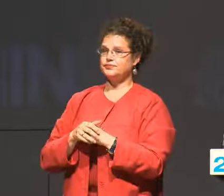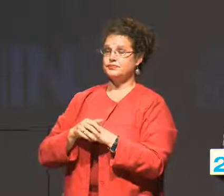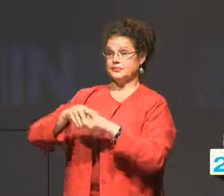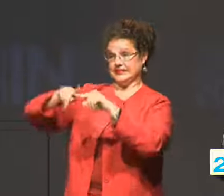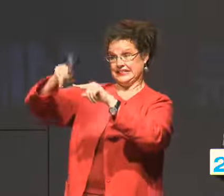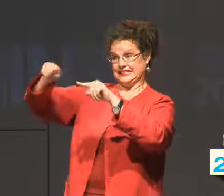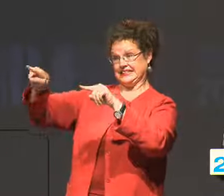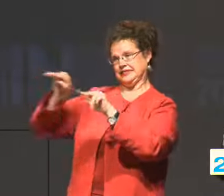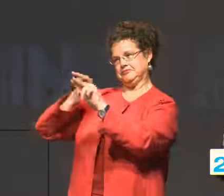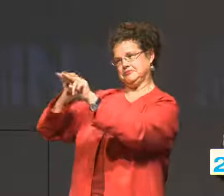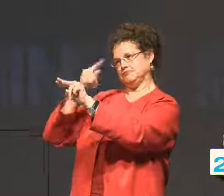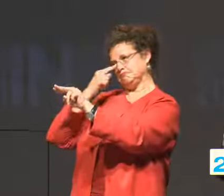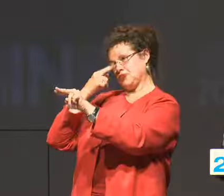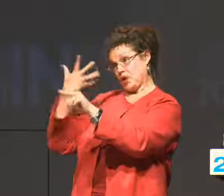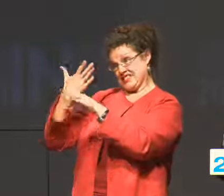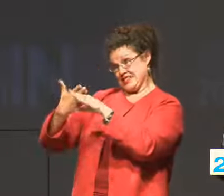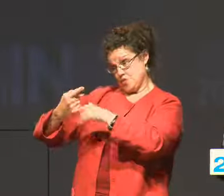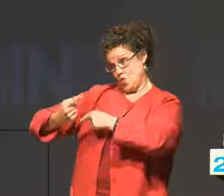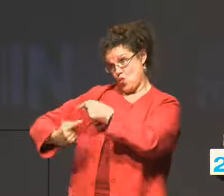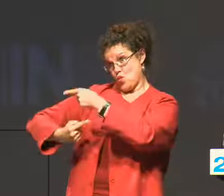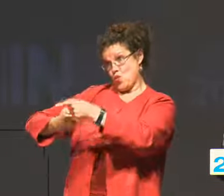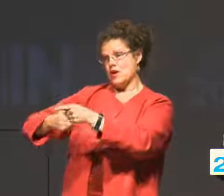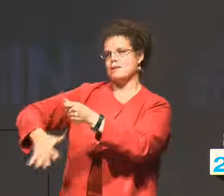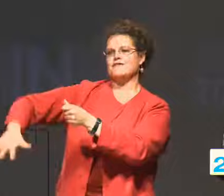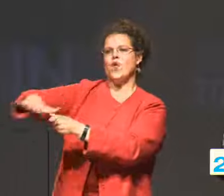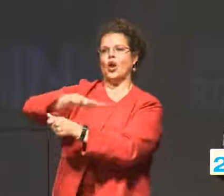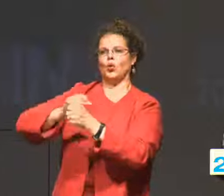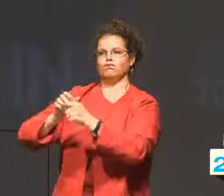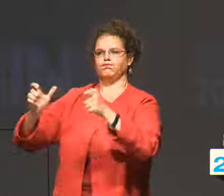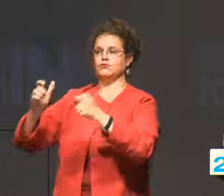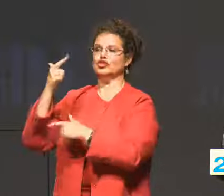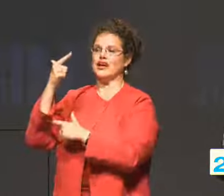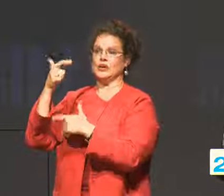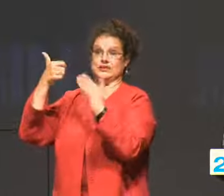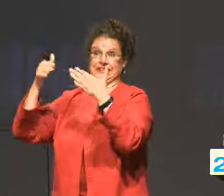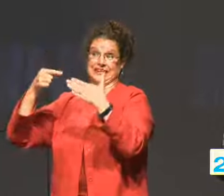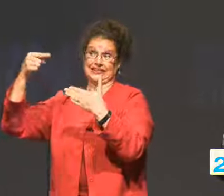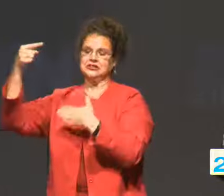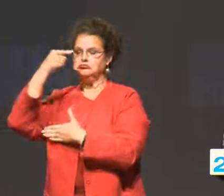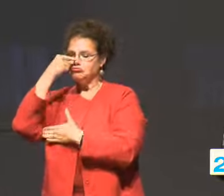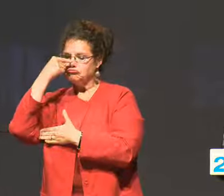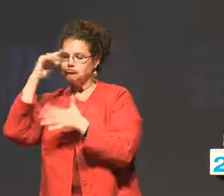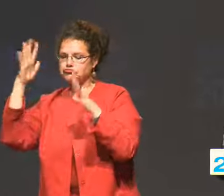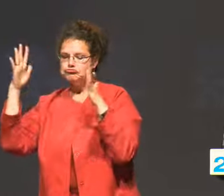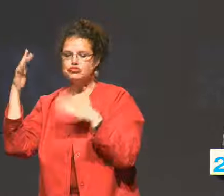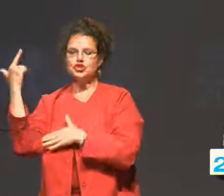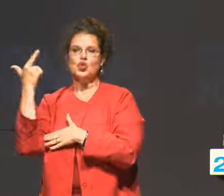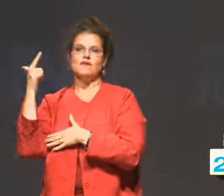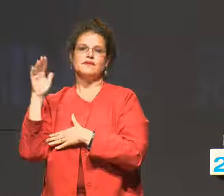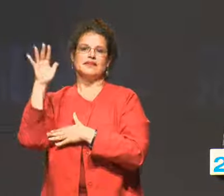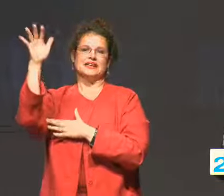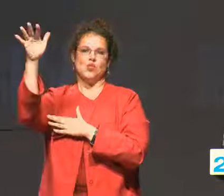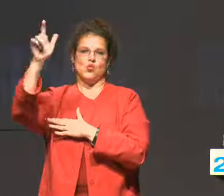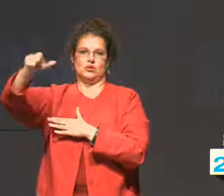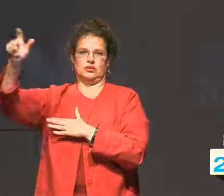festgestellt, dass wir in der Schweiz immer mehr auch Migranten haben, Leute, die in die Schweiz kommen, die unsere Bevölkerung wächst. Wir